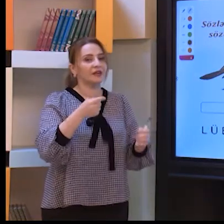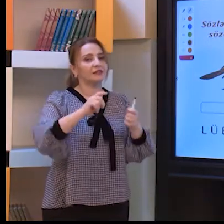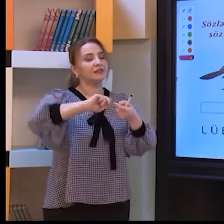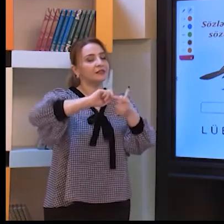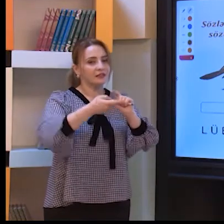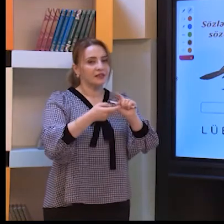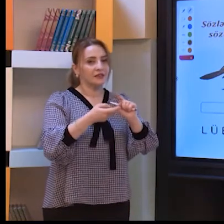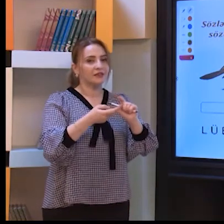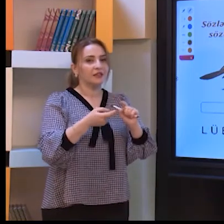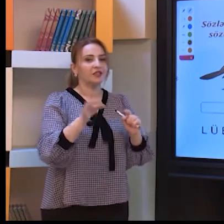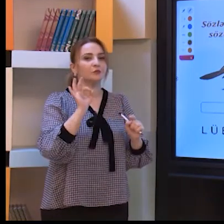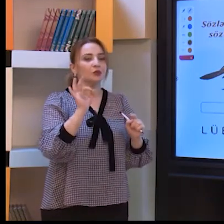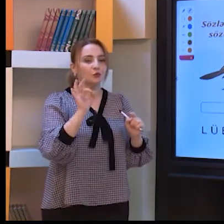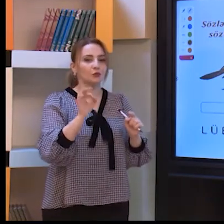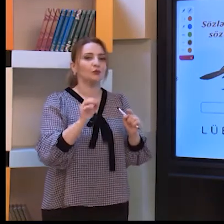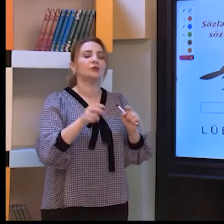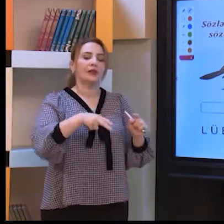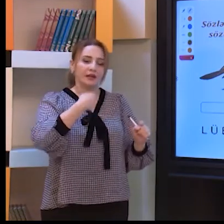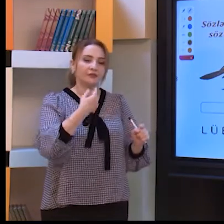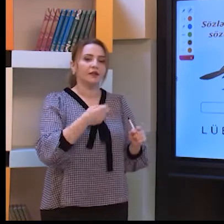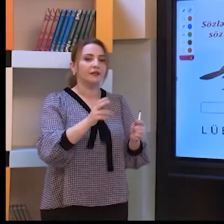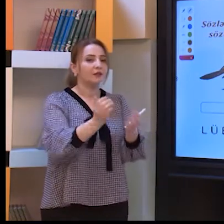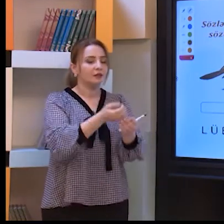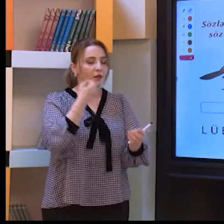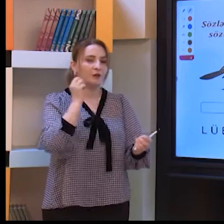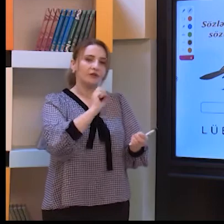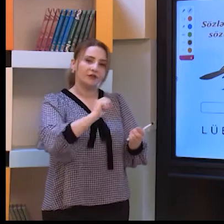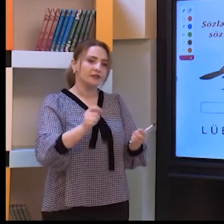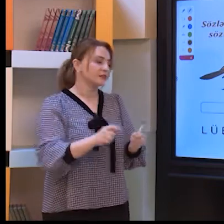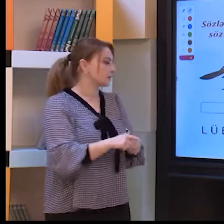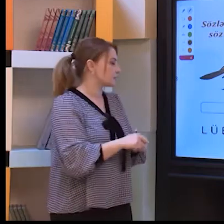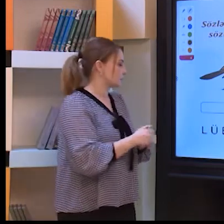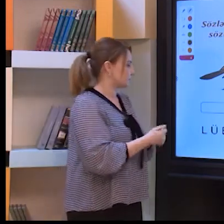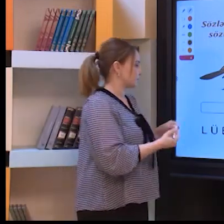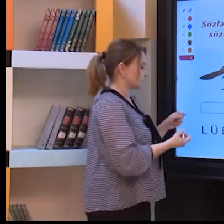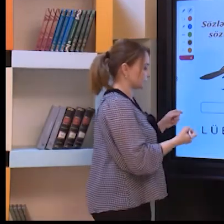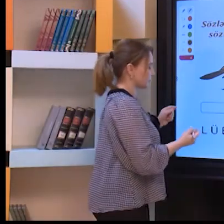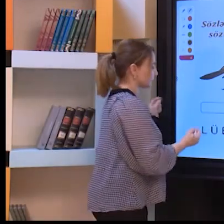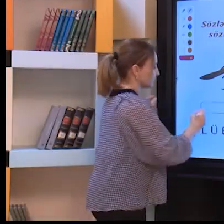Hərflərin yerləri dəyişib düzgün hərfləri tapaq və yazaq.